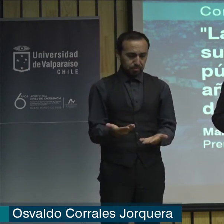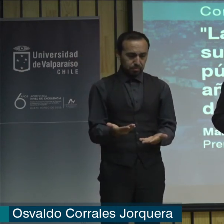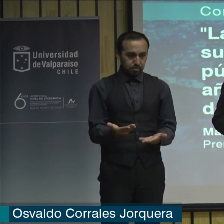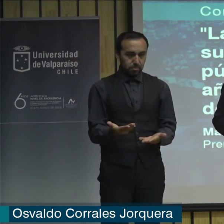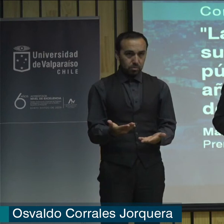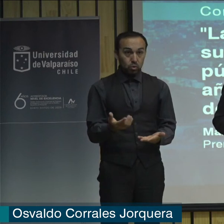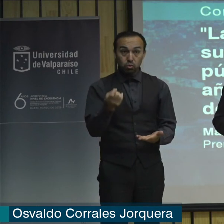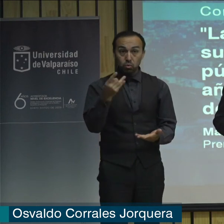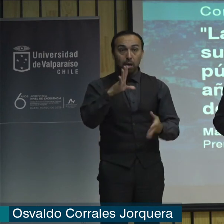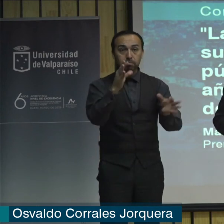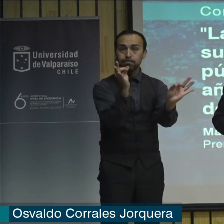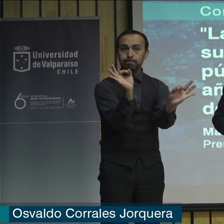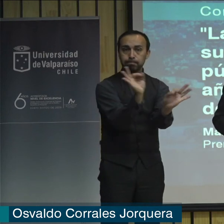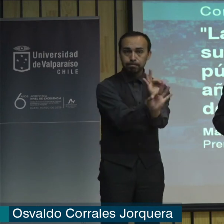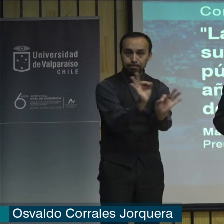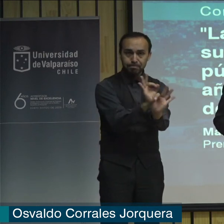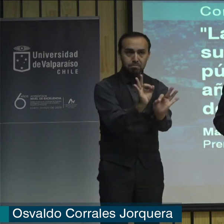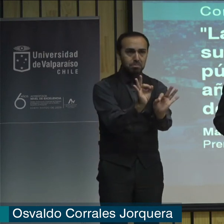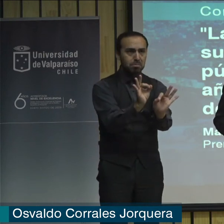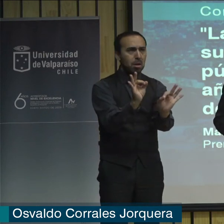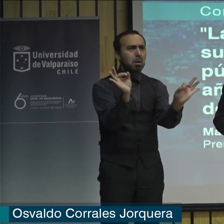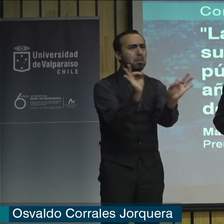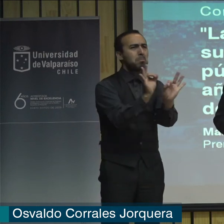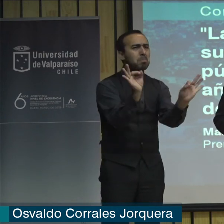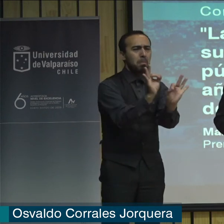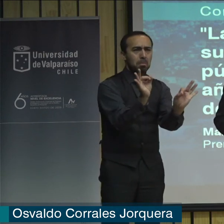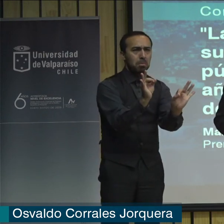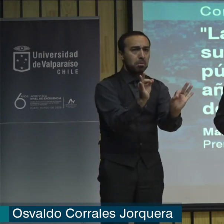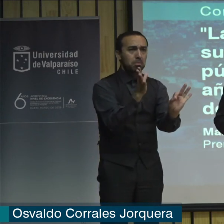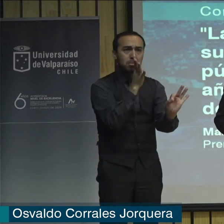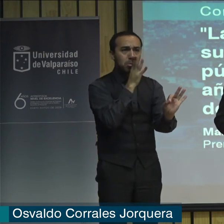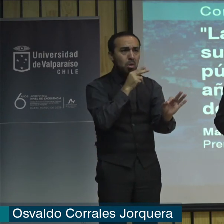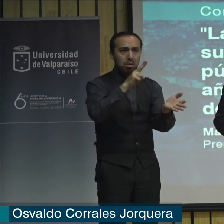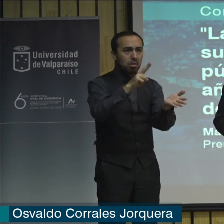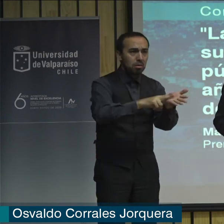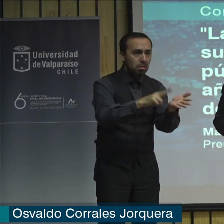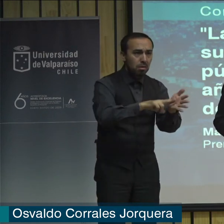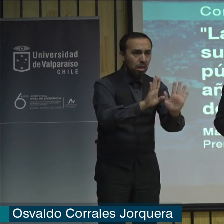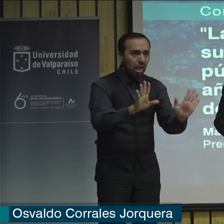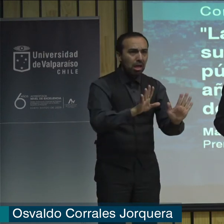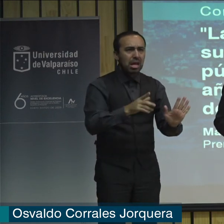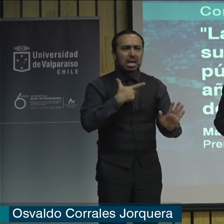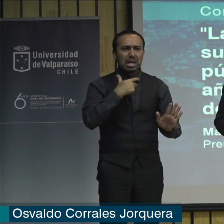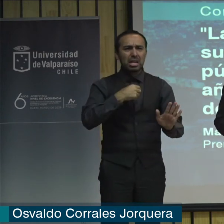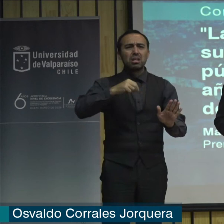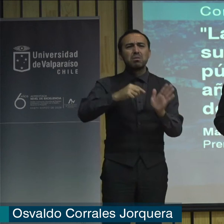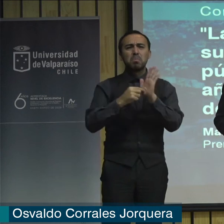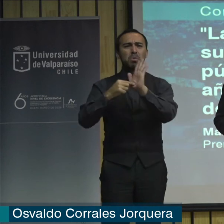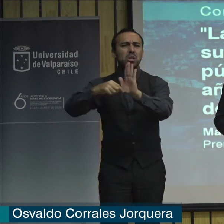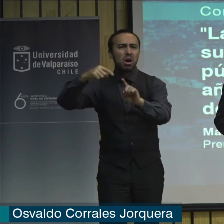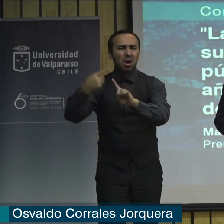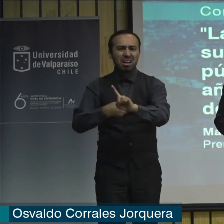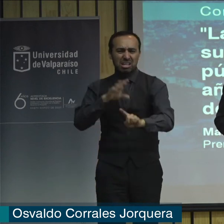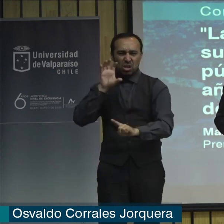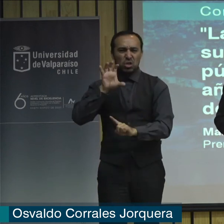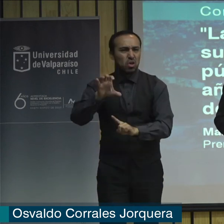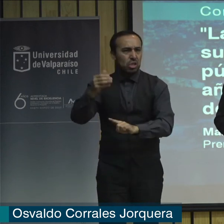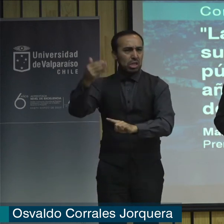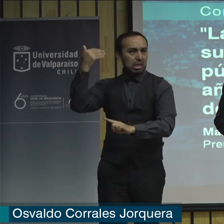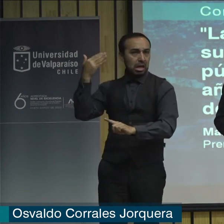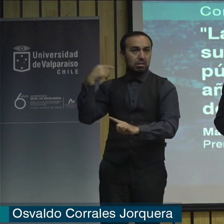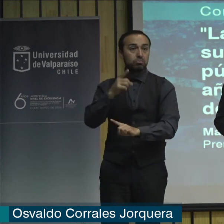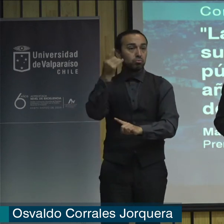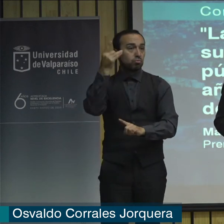argumentos que no tienen sustento como querer revivir odidades del pasado es solo una expresión